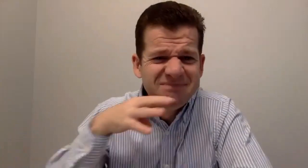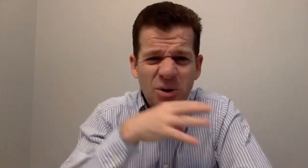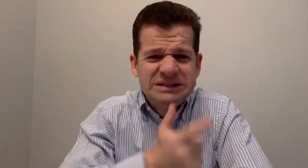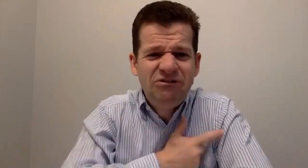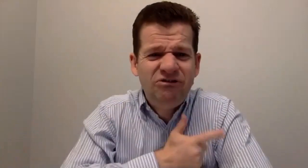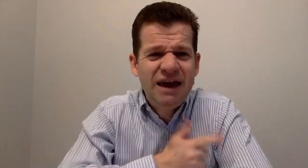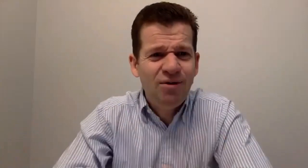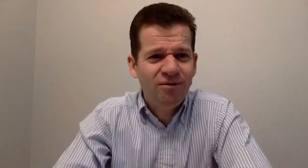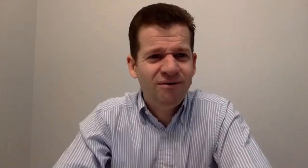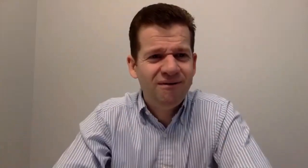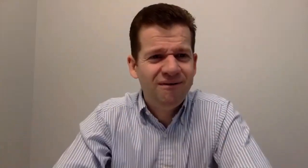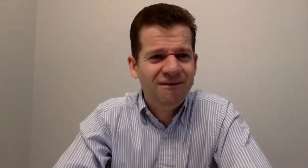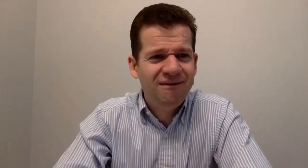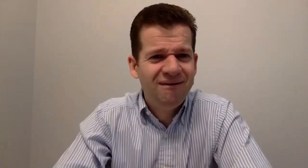eu achei feio.